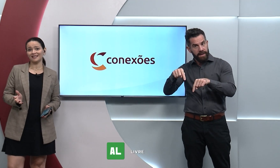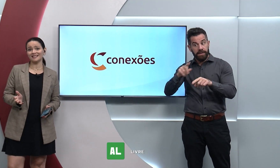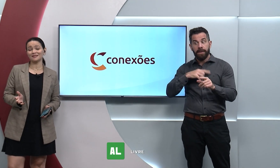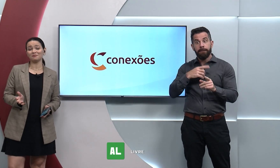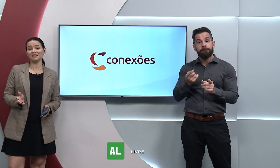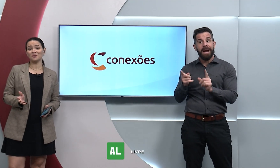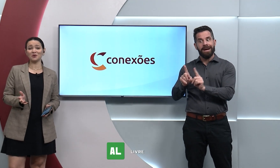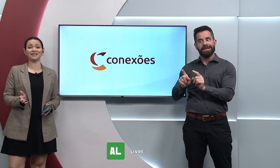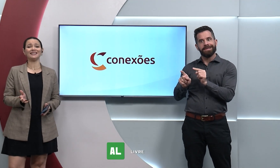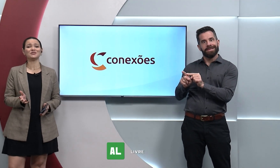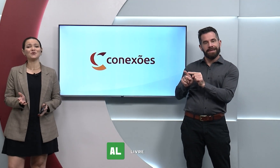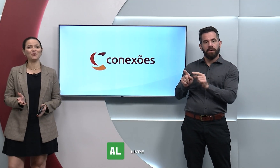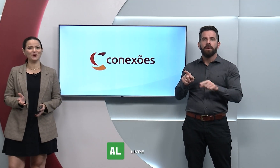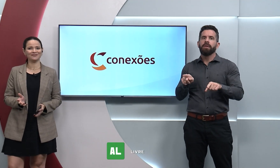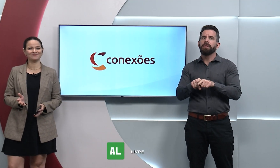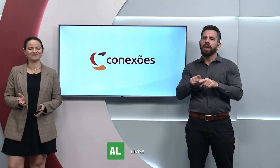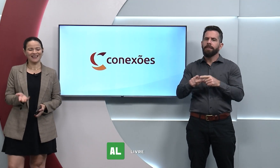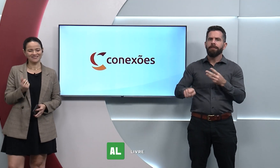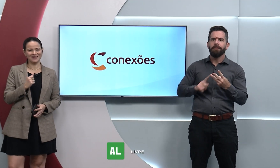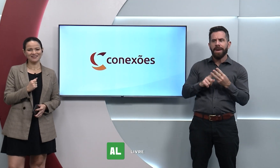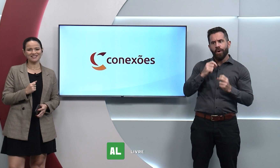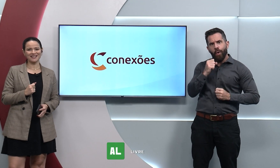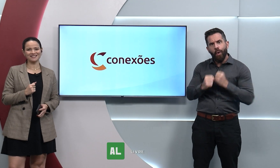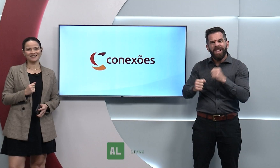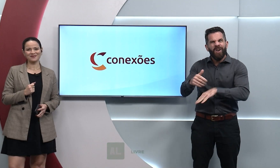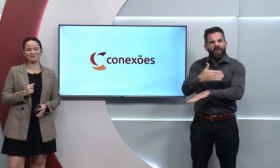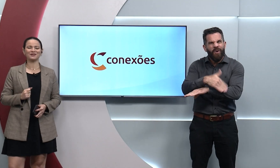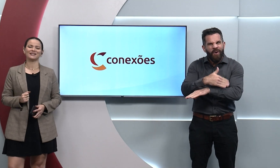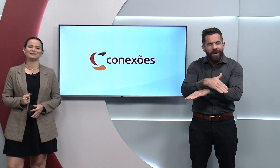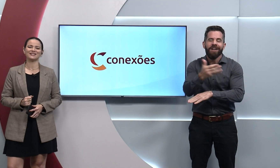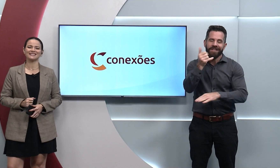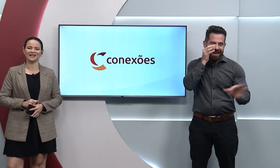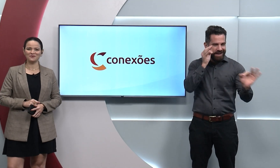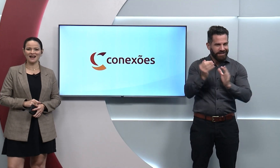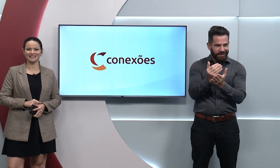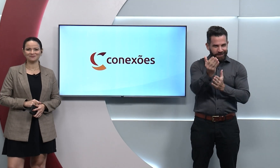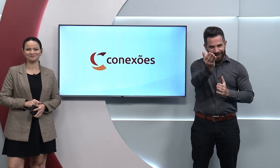interesse pela corrida de rua. Vem com a gente, o programa já está no ar.